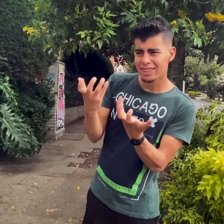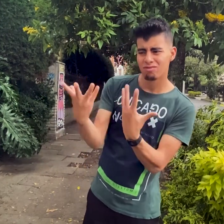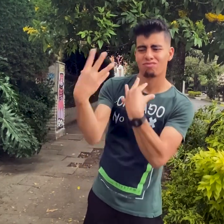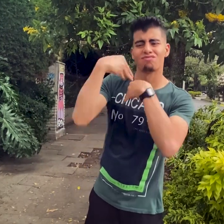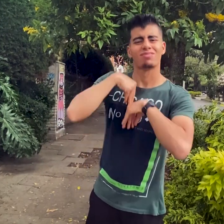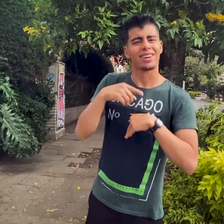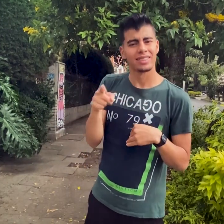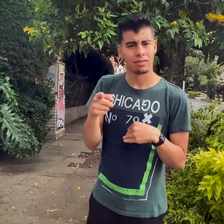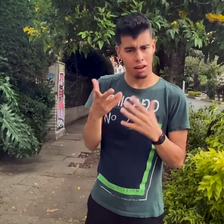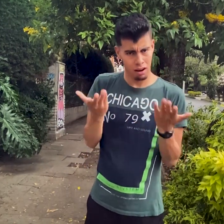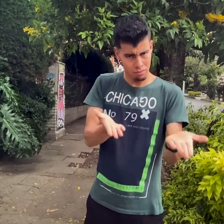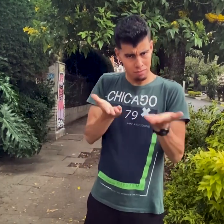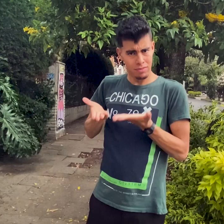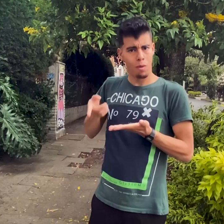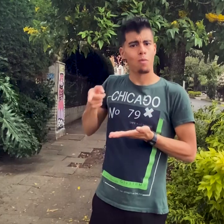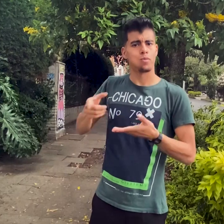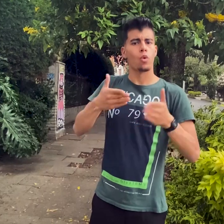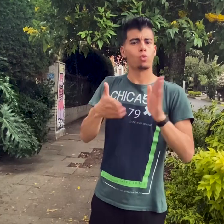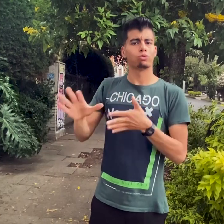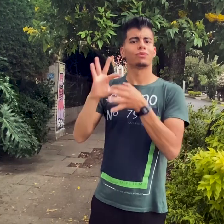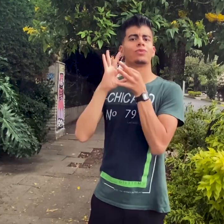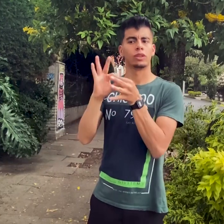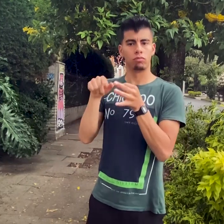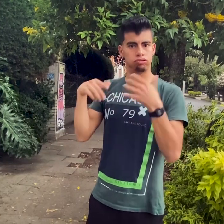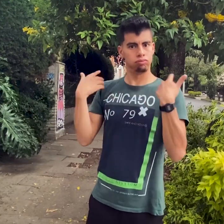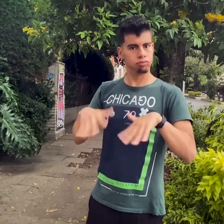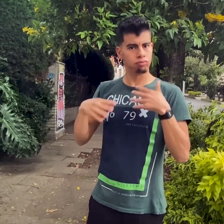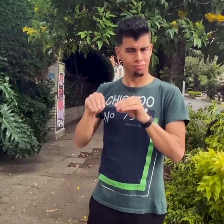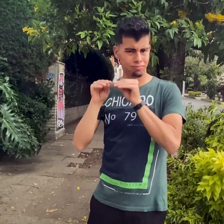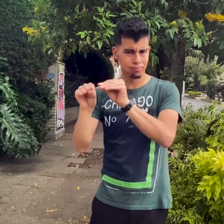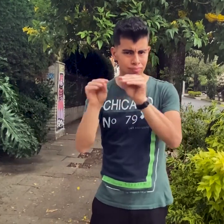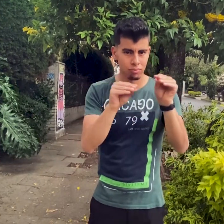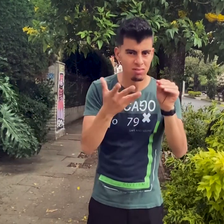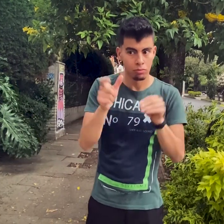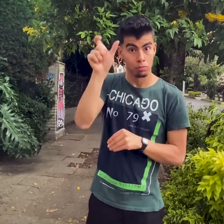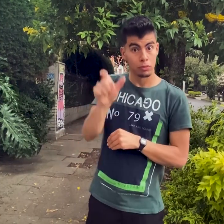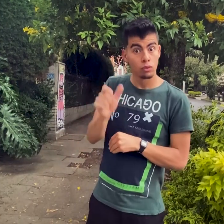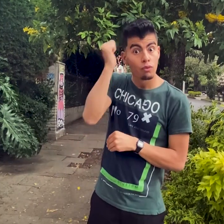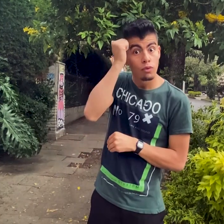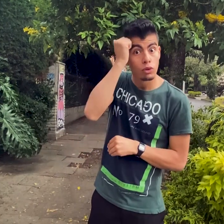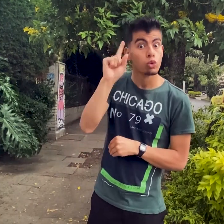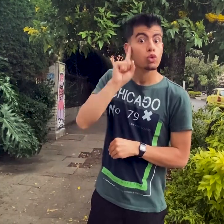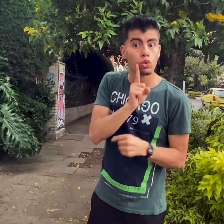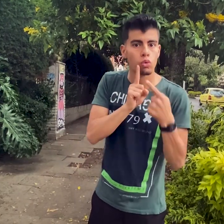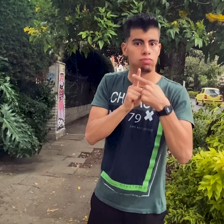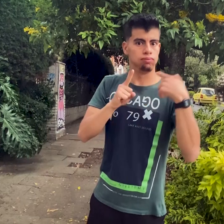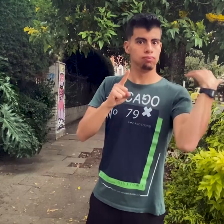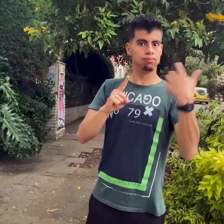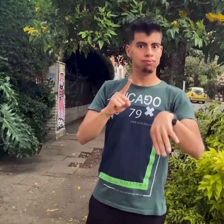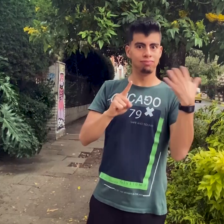hacerlo. Además son dirigidos por docentes nativos, de los cuales puedes reconocer su identidad, su forma de modelar